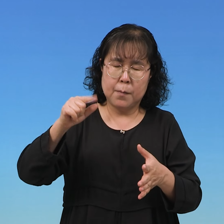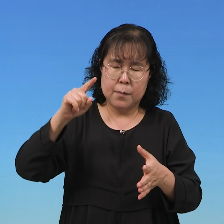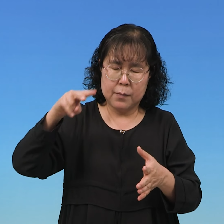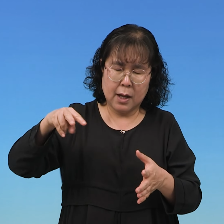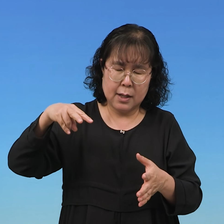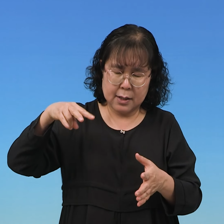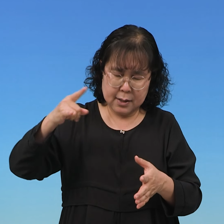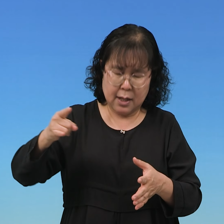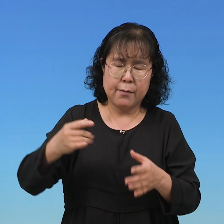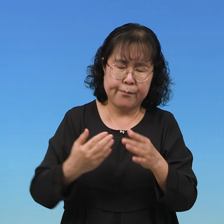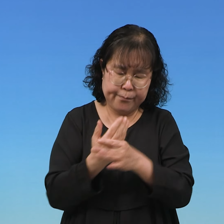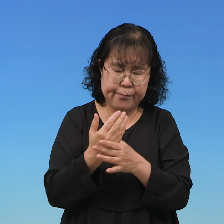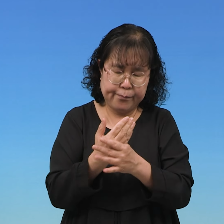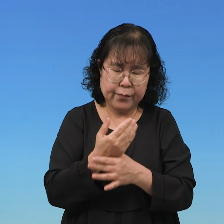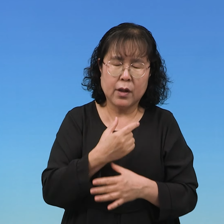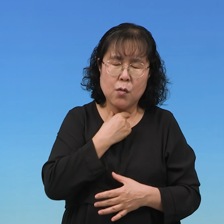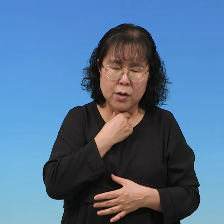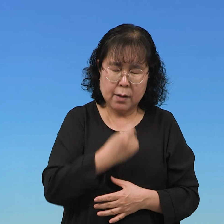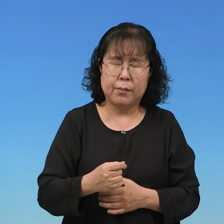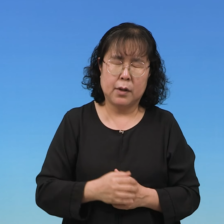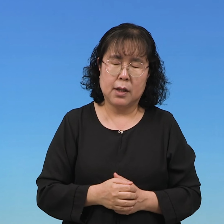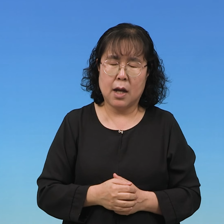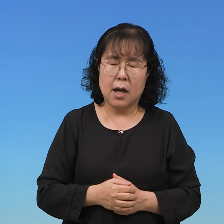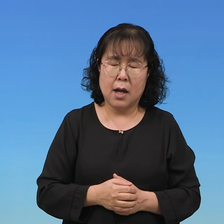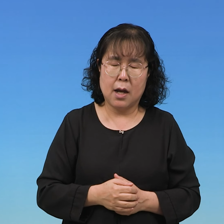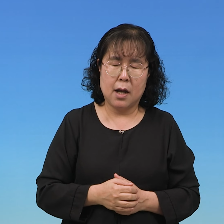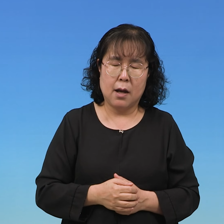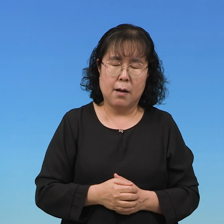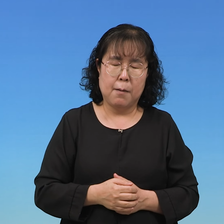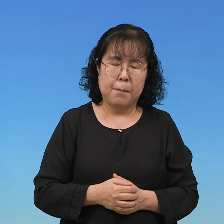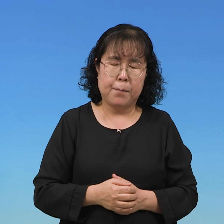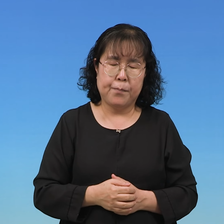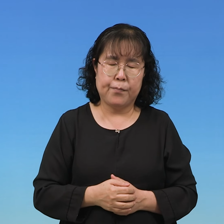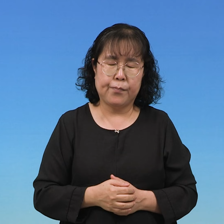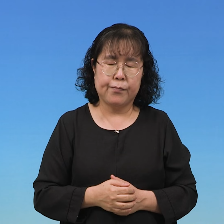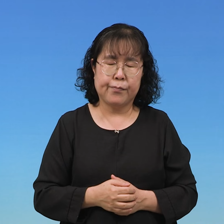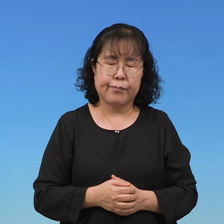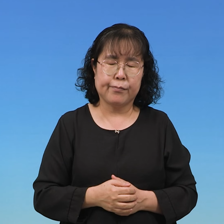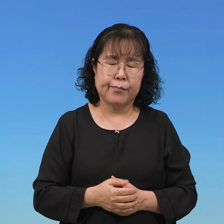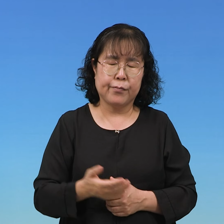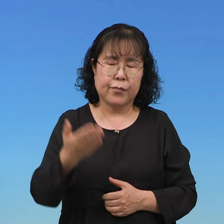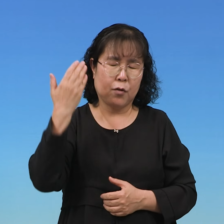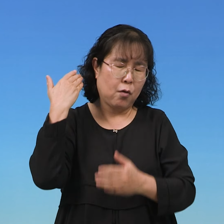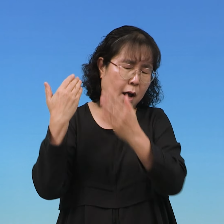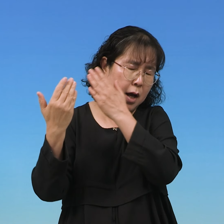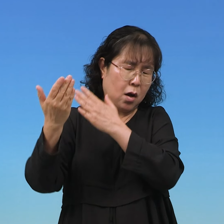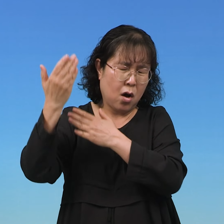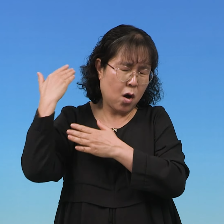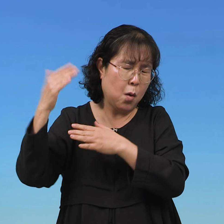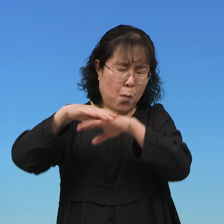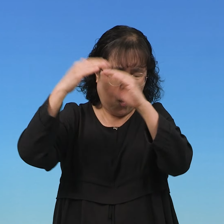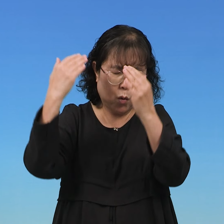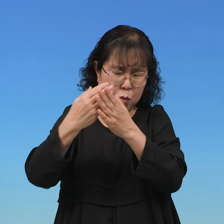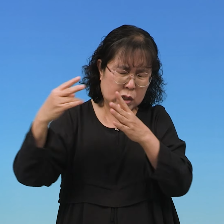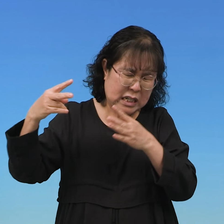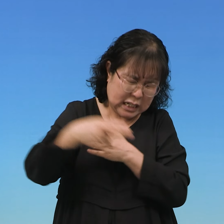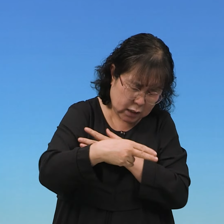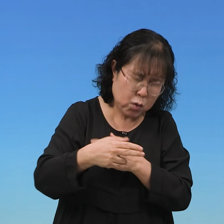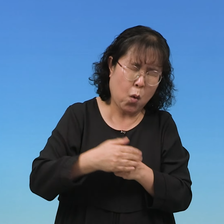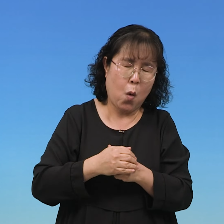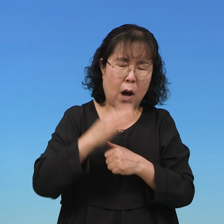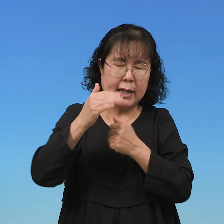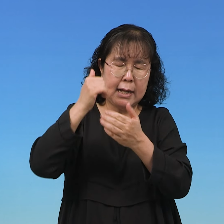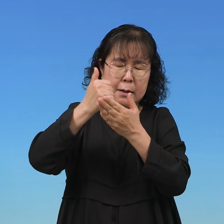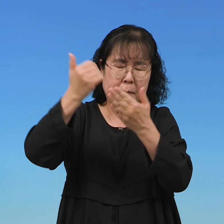과거의 상처를 흘려보내기를 원합니다. 그래서 하나님, 과거에 매여있던 것들로부터 다 고리를 끊어버리고 이제는